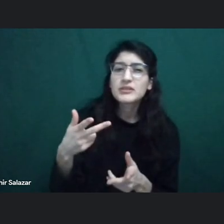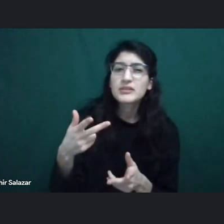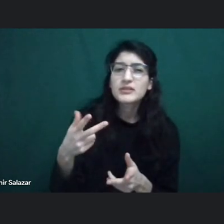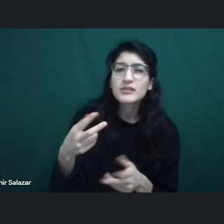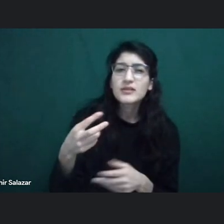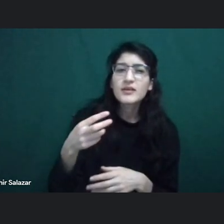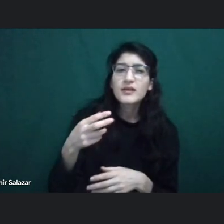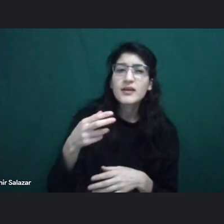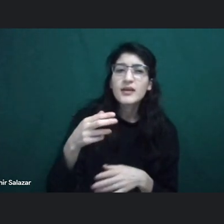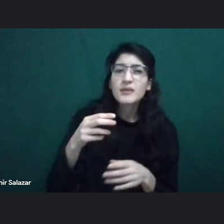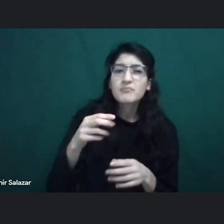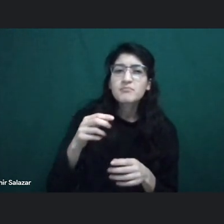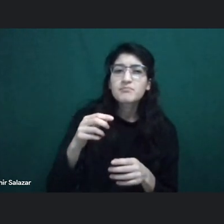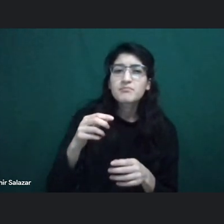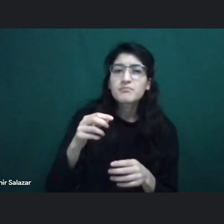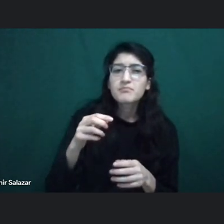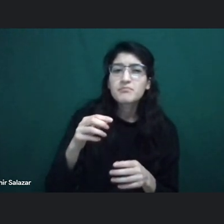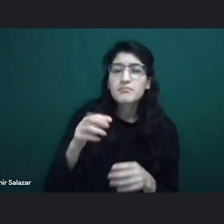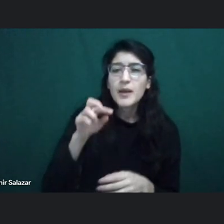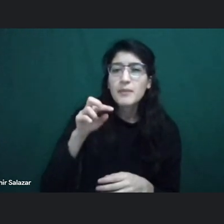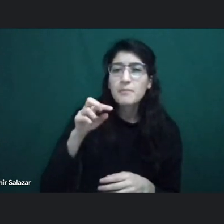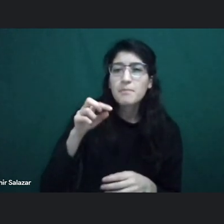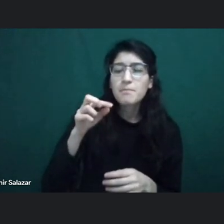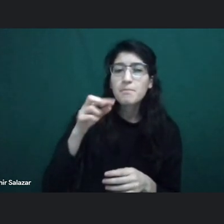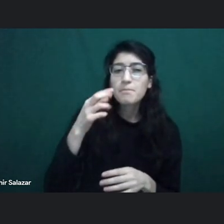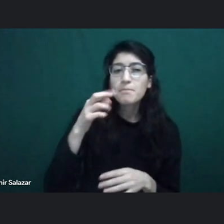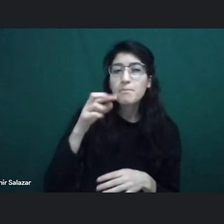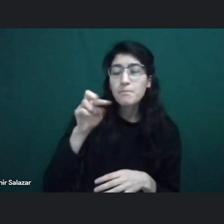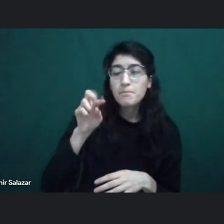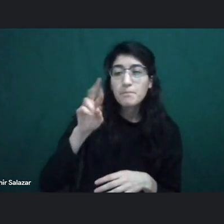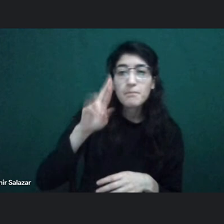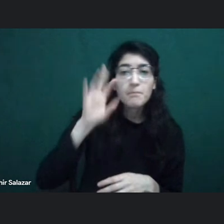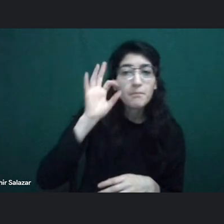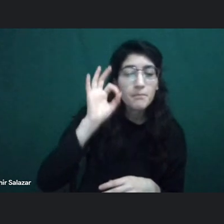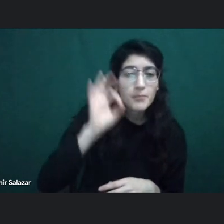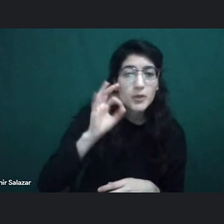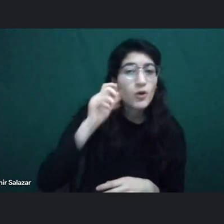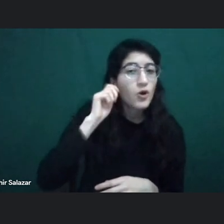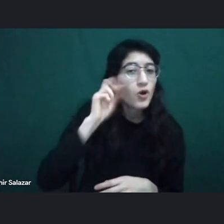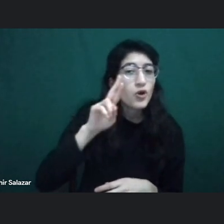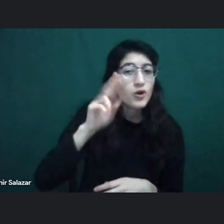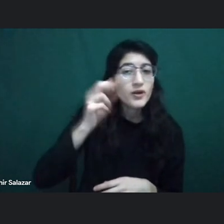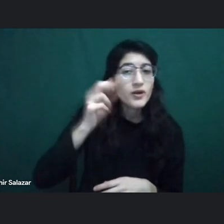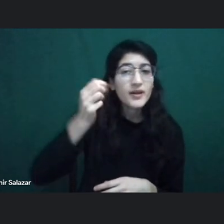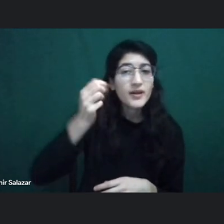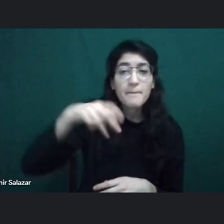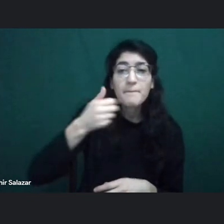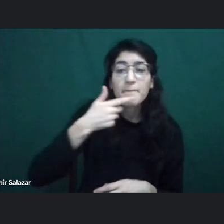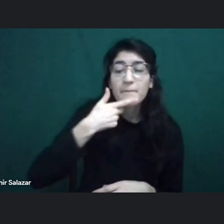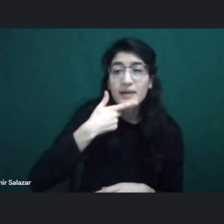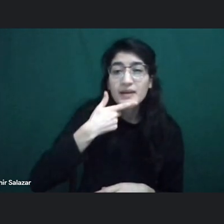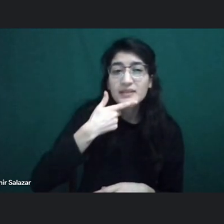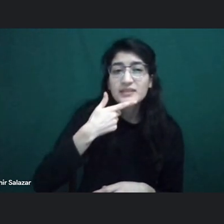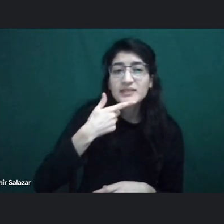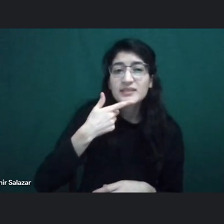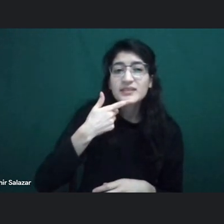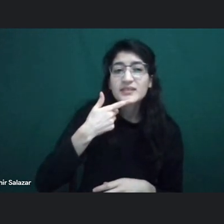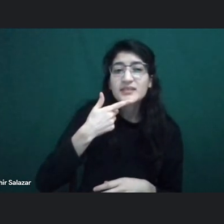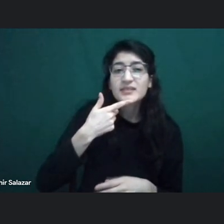cómo lo decís? ¿Están relacionados en con program? En el diseño. En el diseño y.